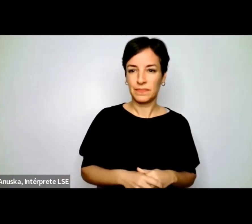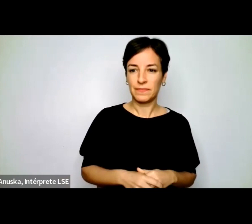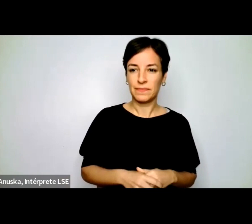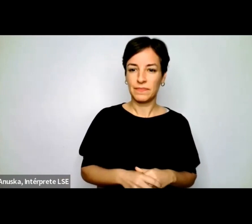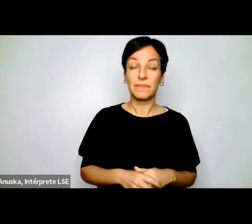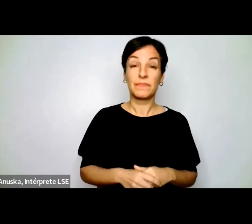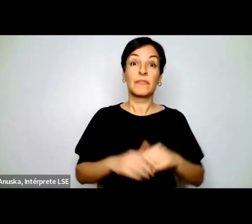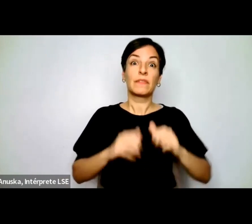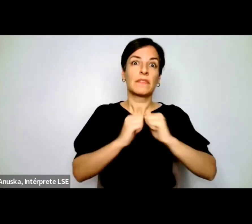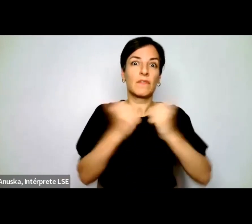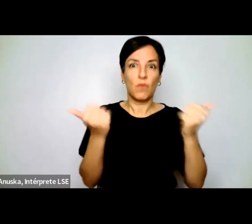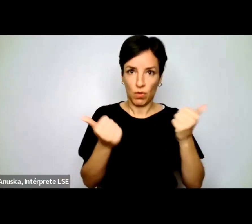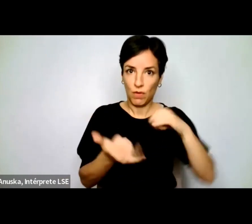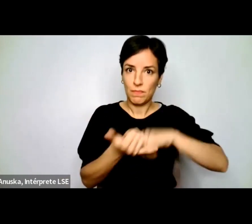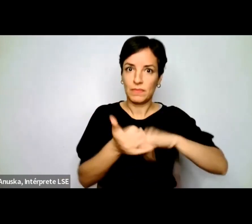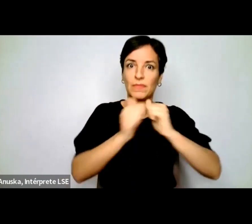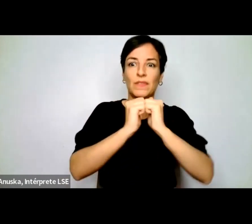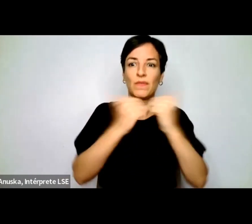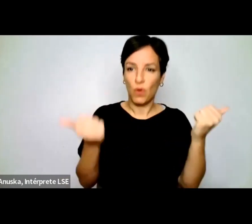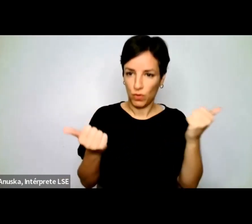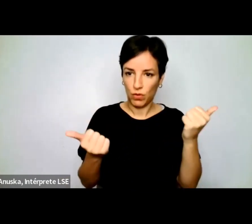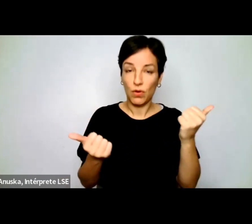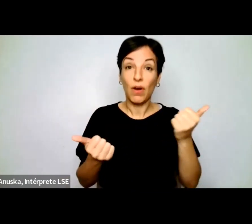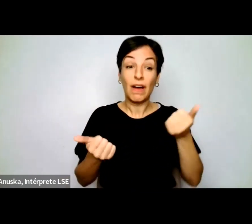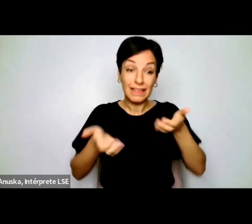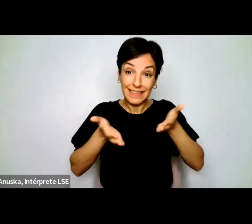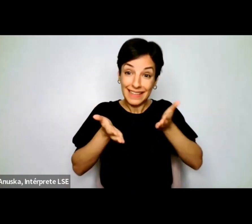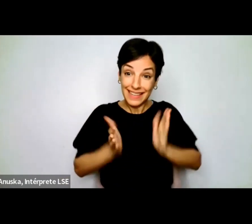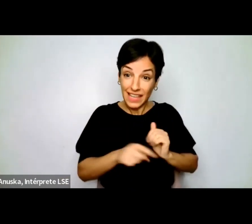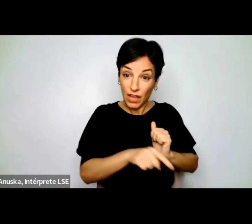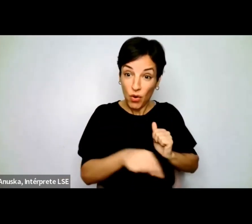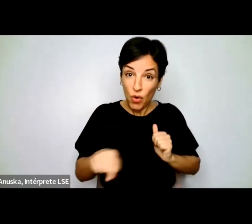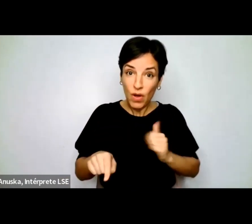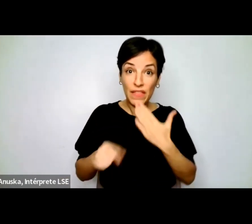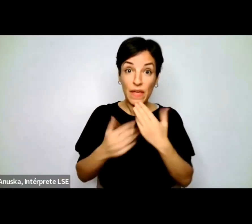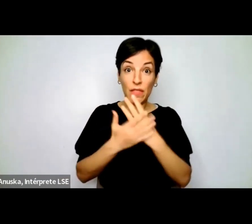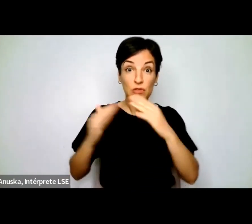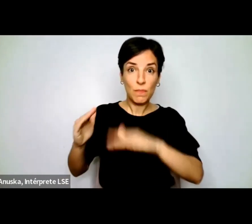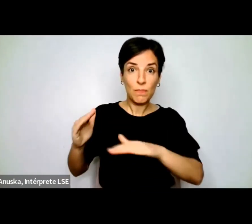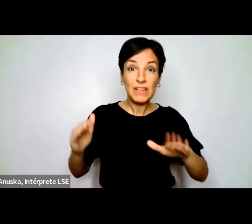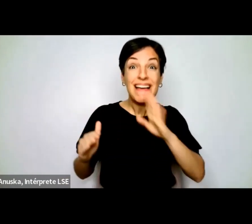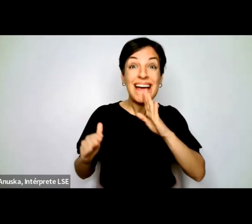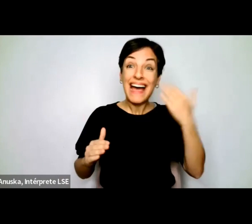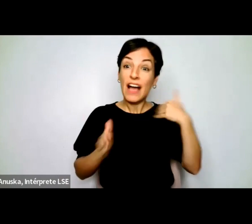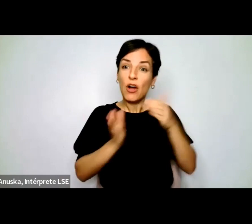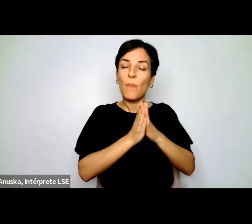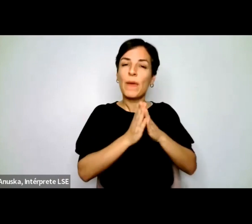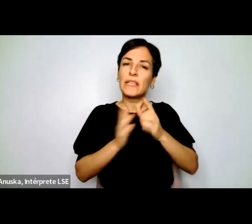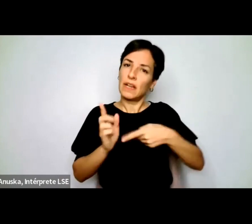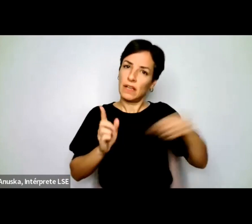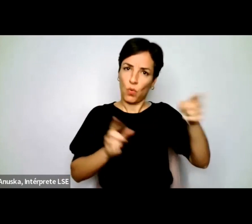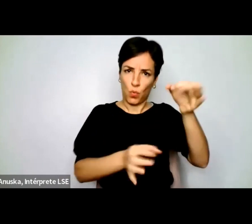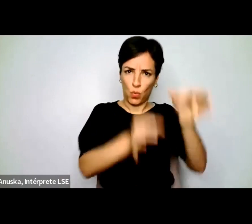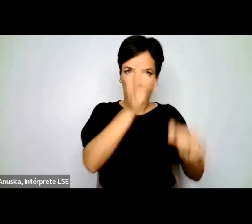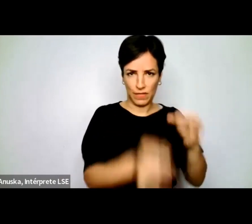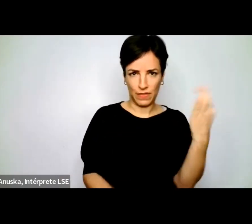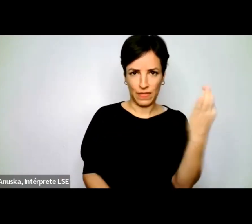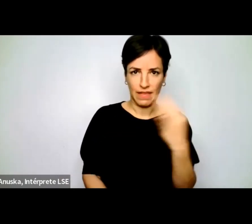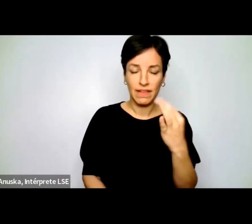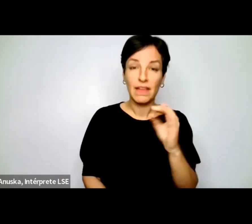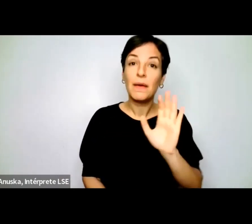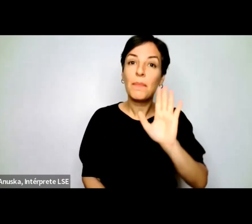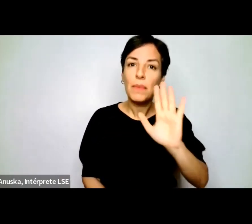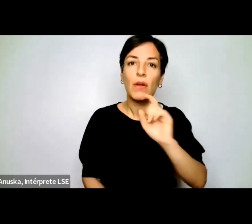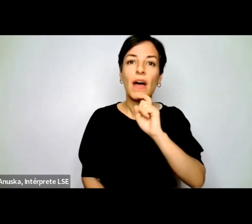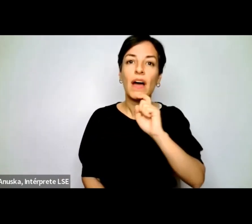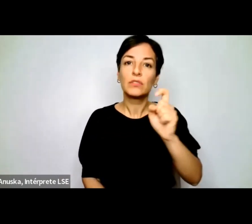Los divorcios, si hay hijos, hay menores, ya ha dicho Gema que hay que acudir al juzgado, pero al juzgado se puede acudir